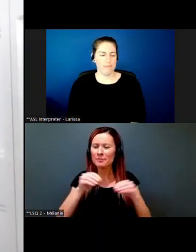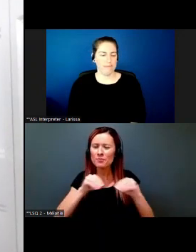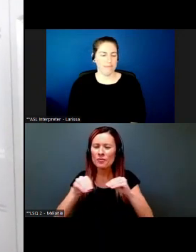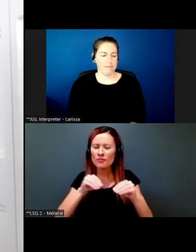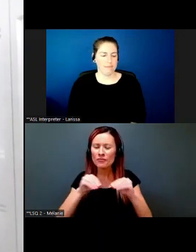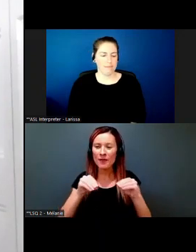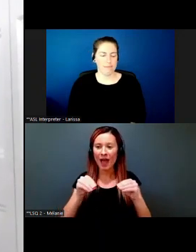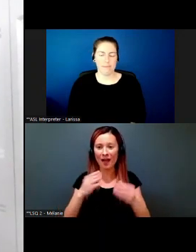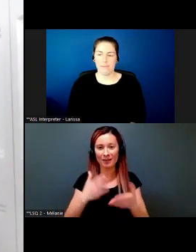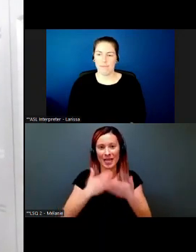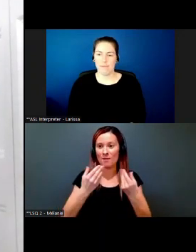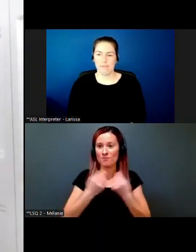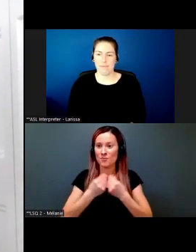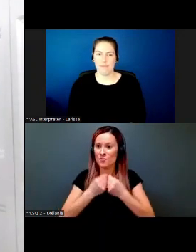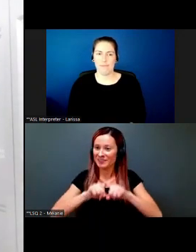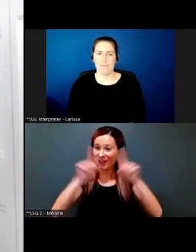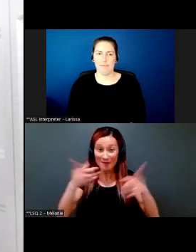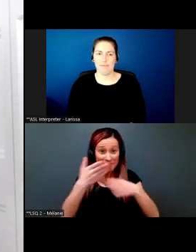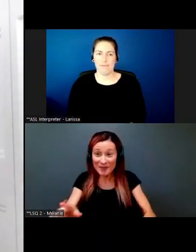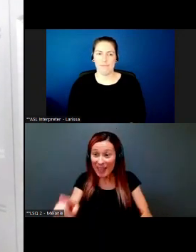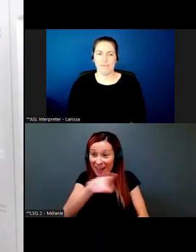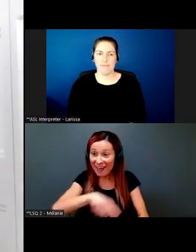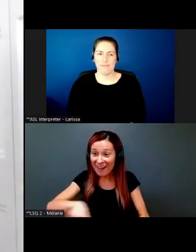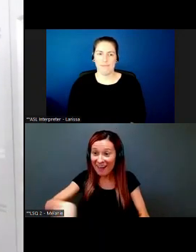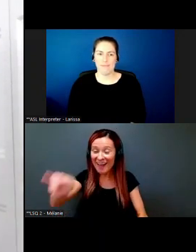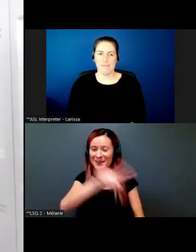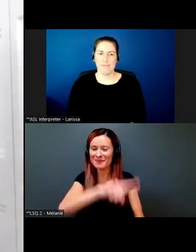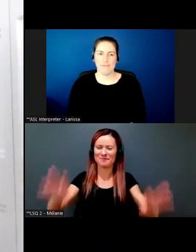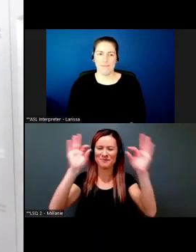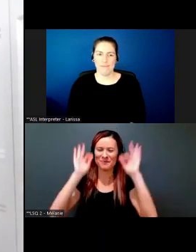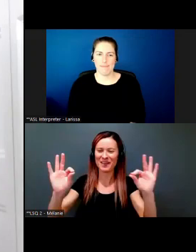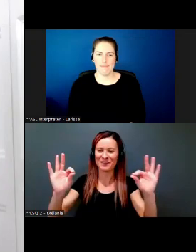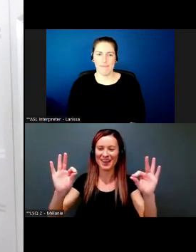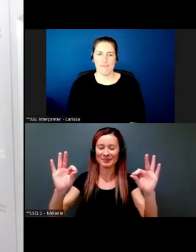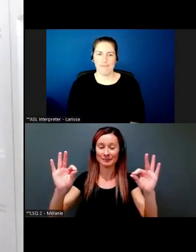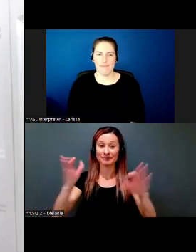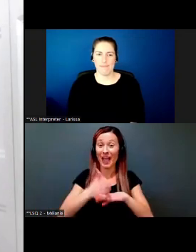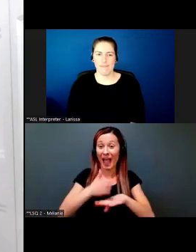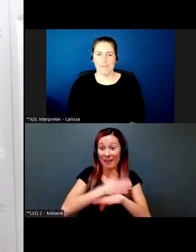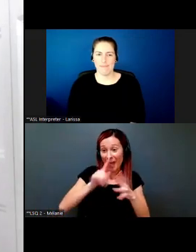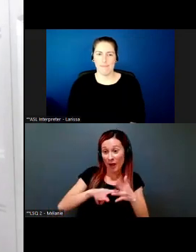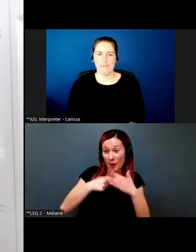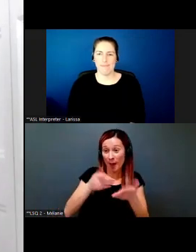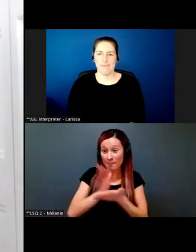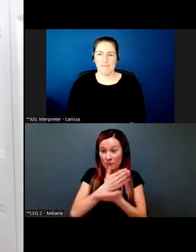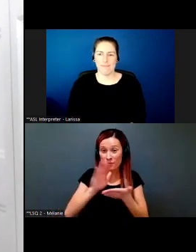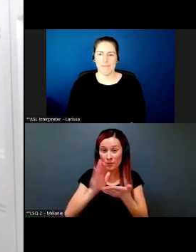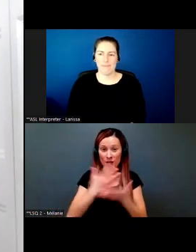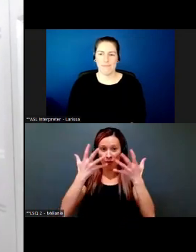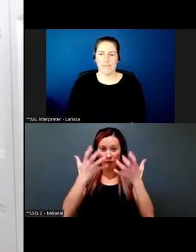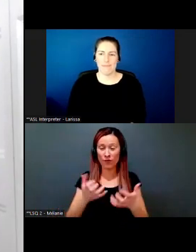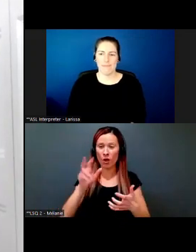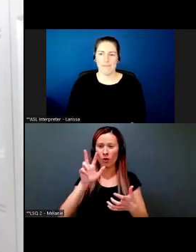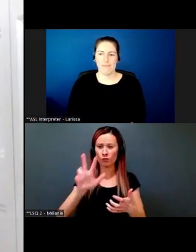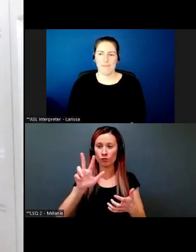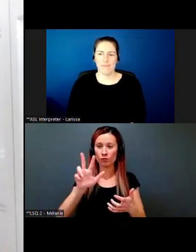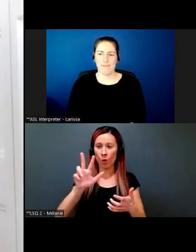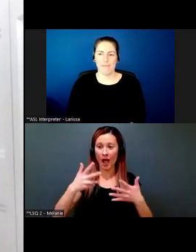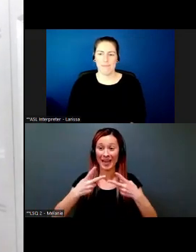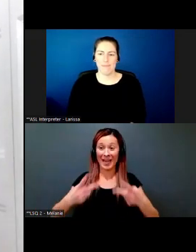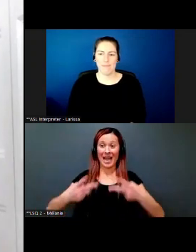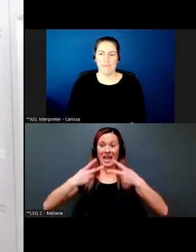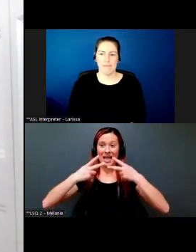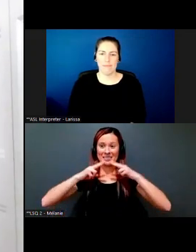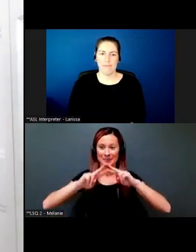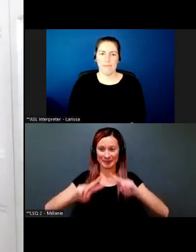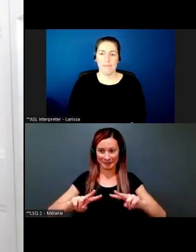performance. Êtes-vous prêts? Parfait. Alors avant que je mette la musique, j'aimerais que tout le monde prenne 3 grands respires. We're going to take 3 big